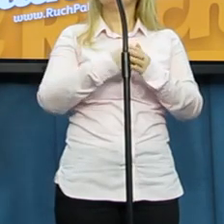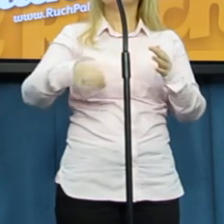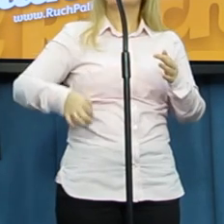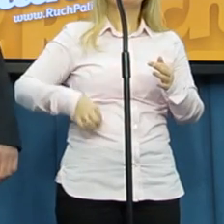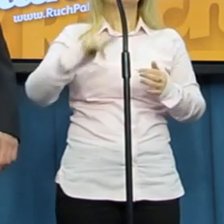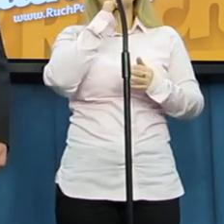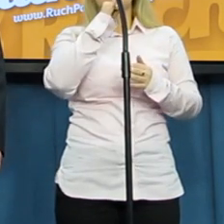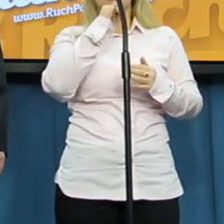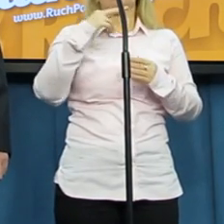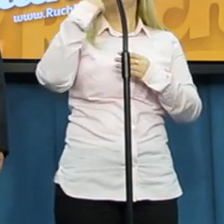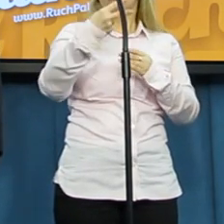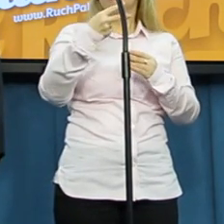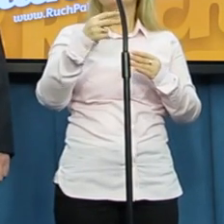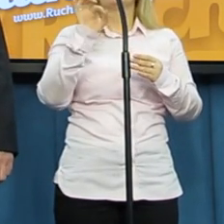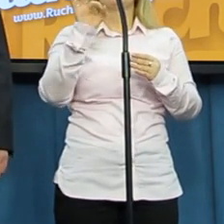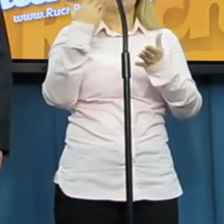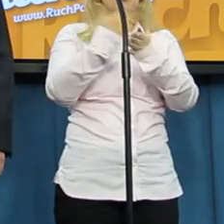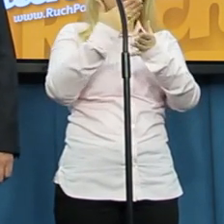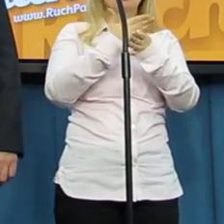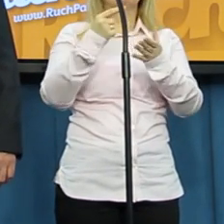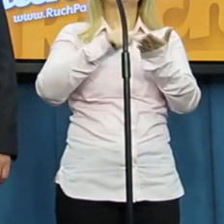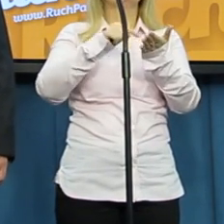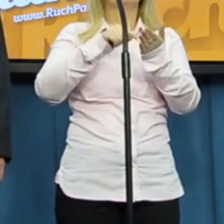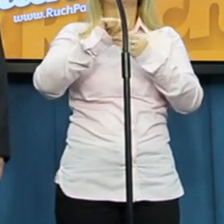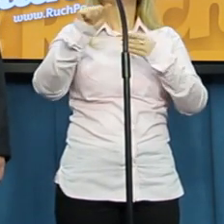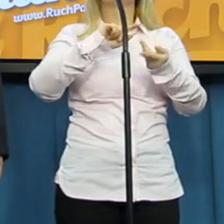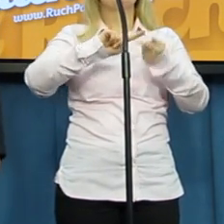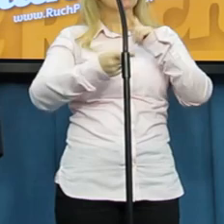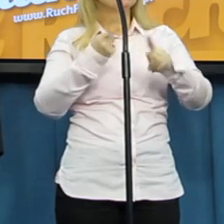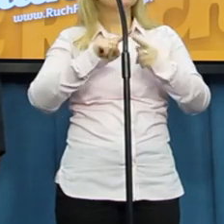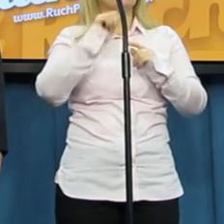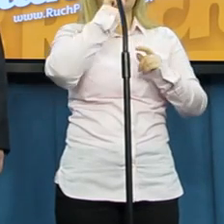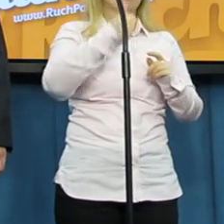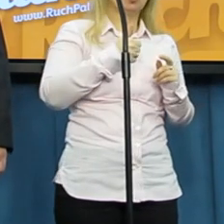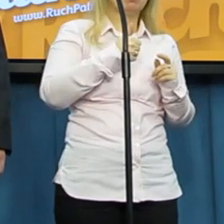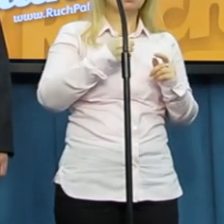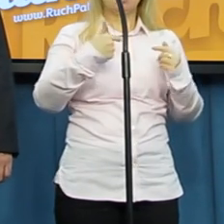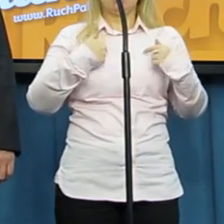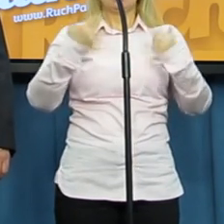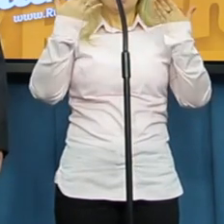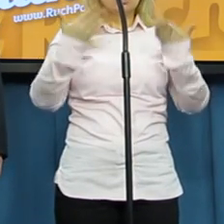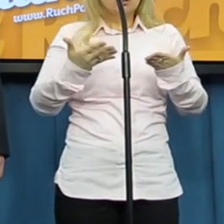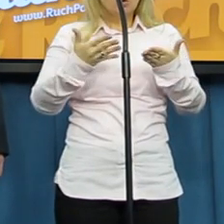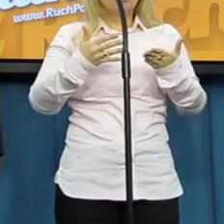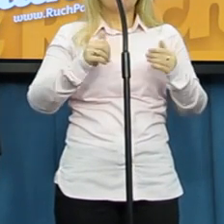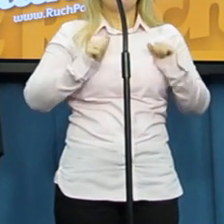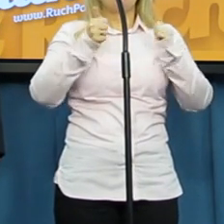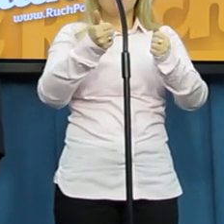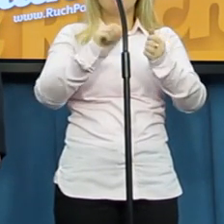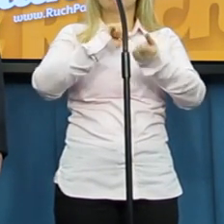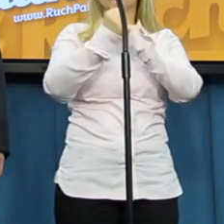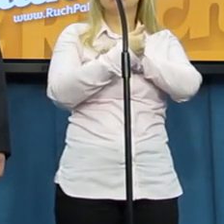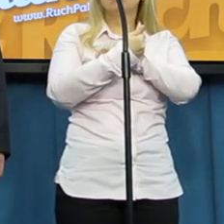Pan Palikot wspomniał o dokumencie dotyczącym polityki europejskiej. Ja bym chciał, żeby zamiast obrzucać